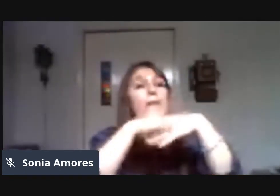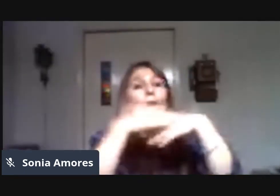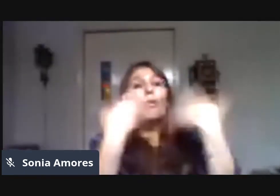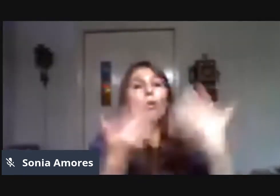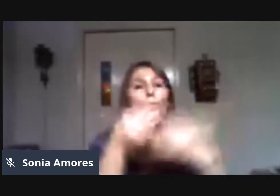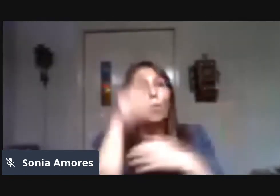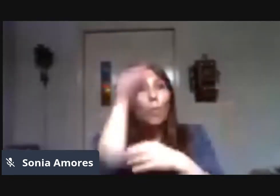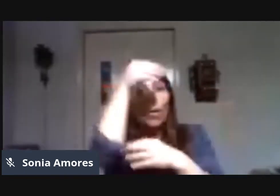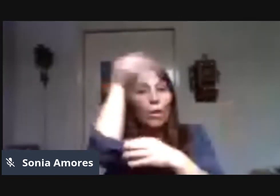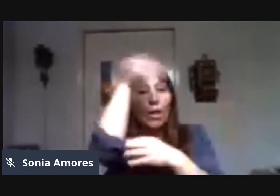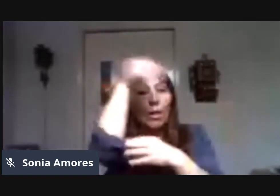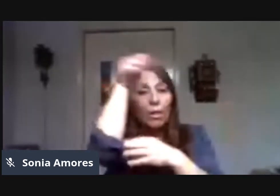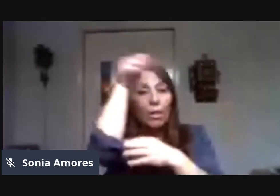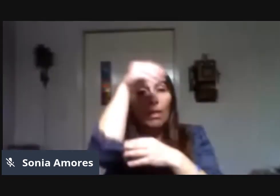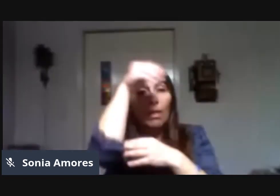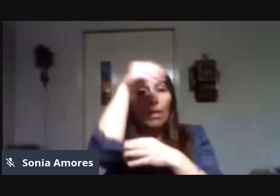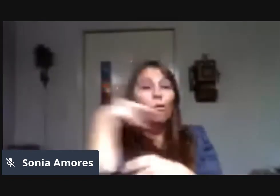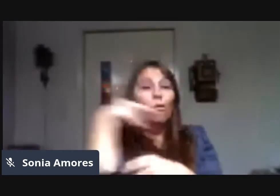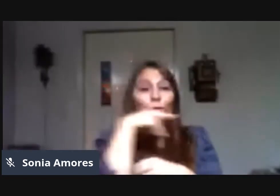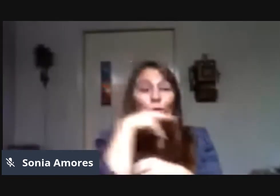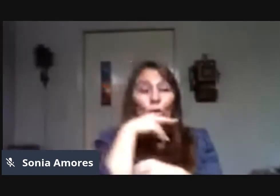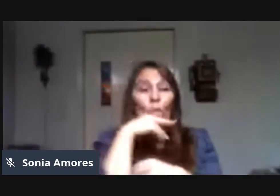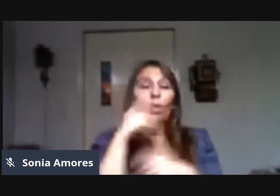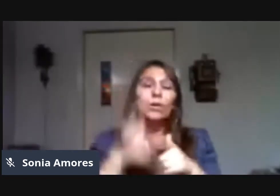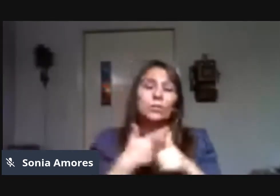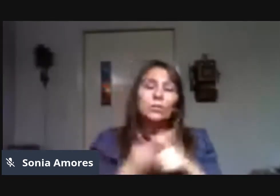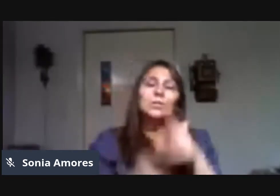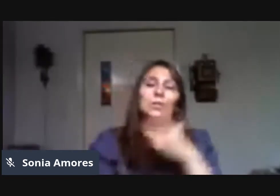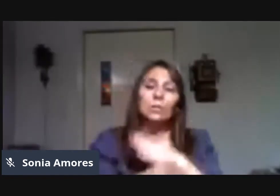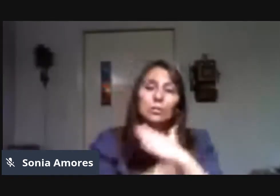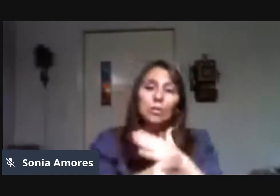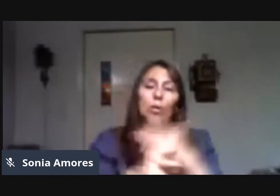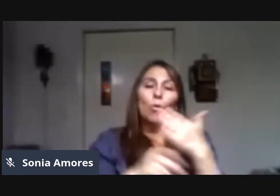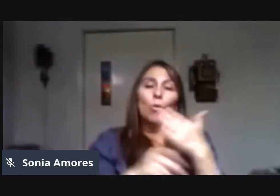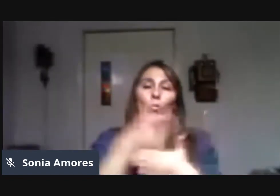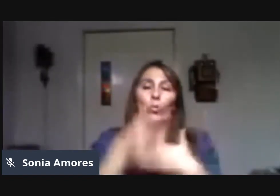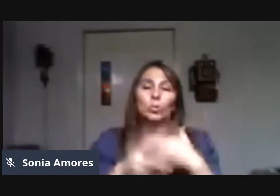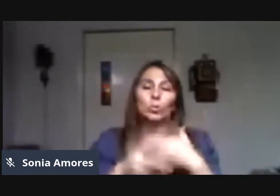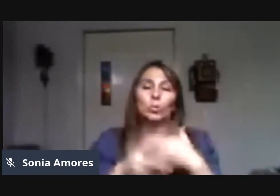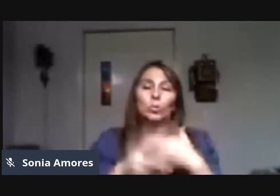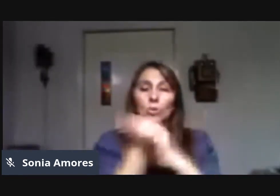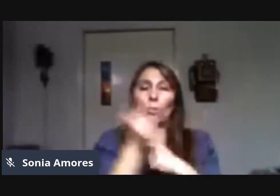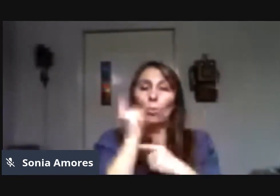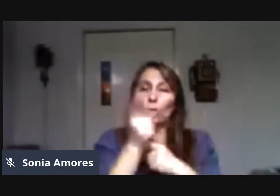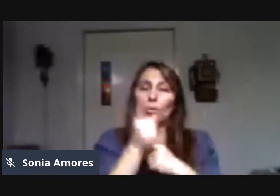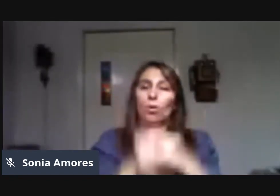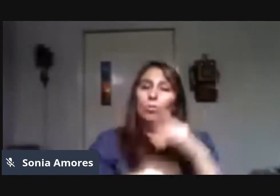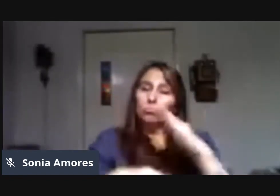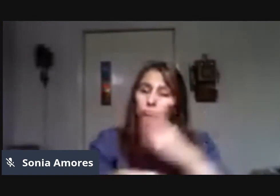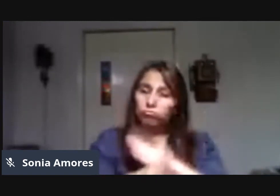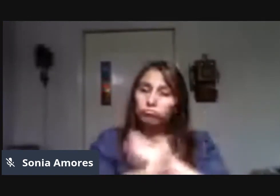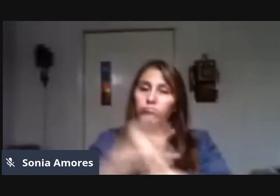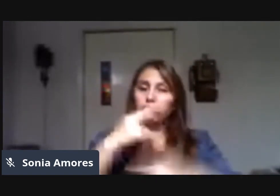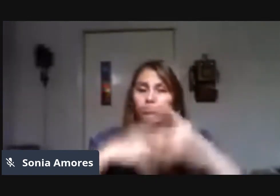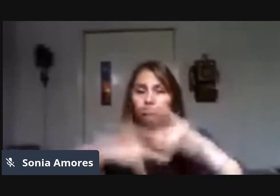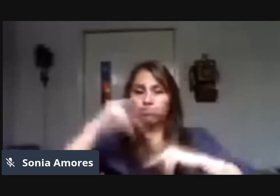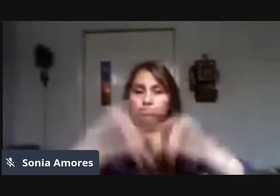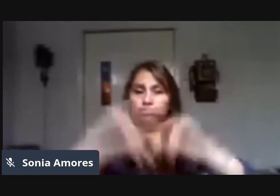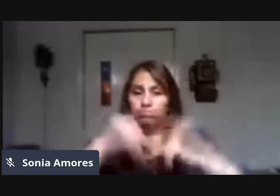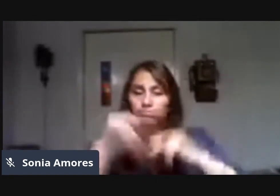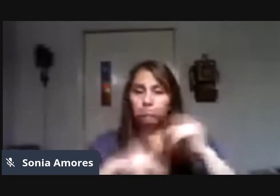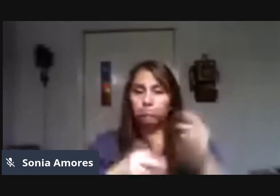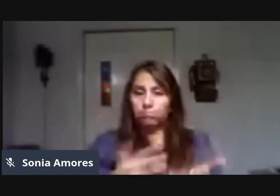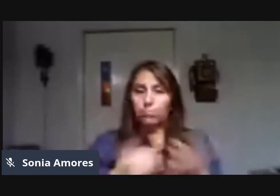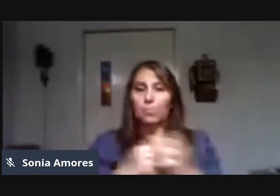seguir construyendo un sujeto social y político global. O sea, no podemos perder de vista lo que pasa en